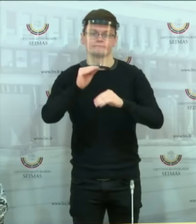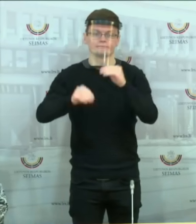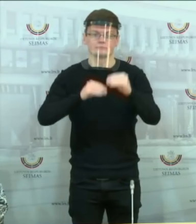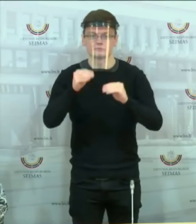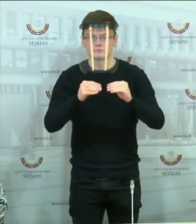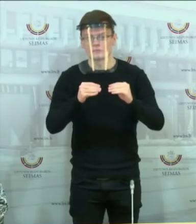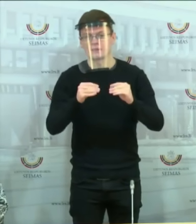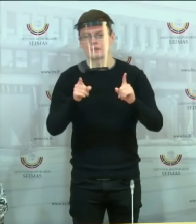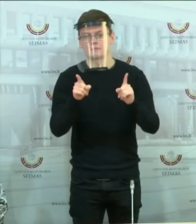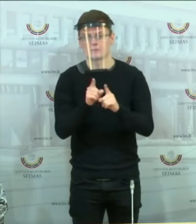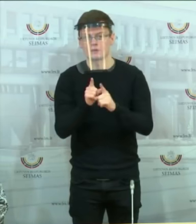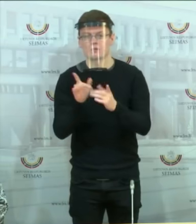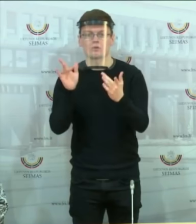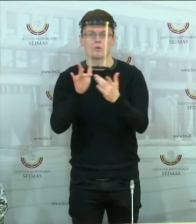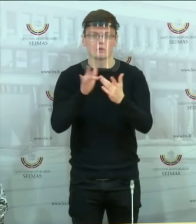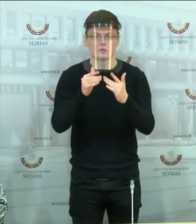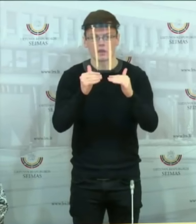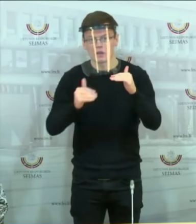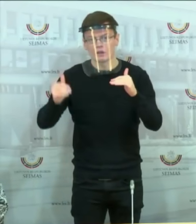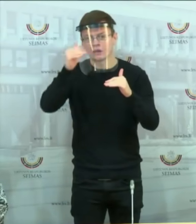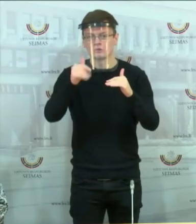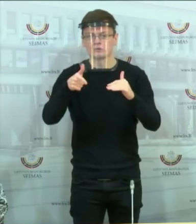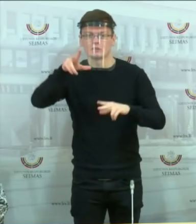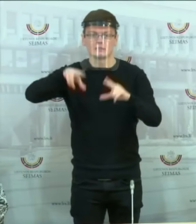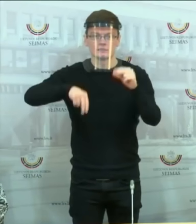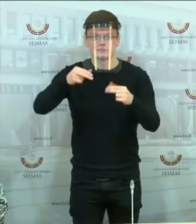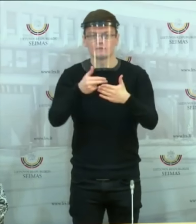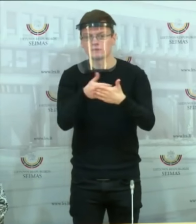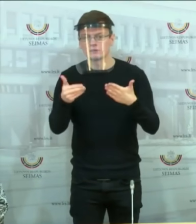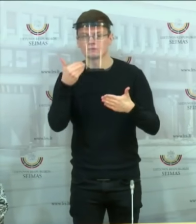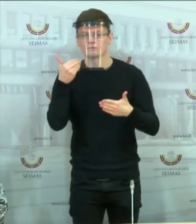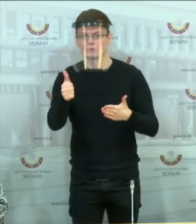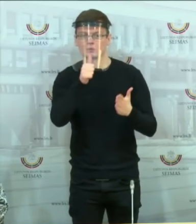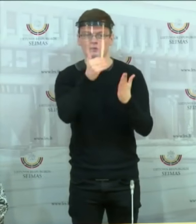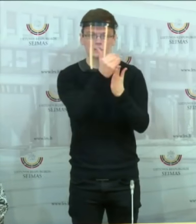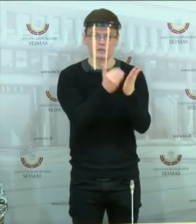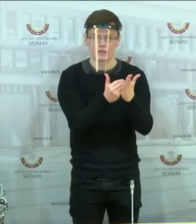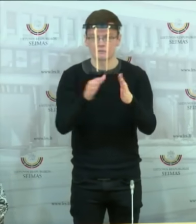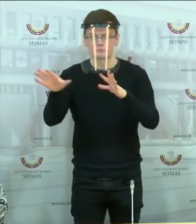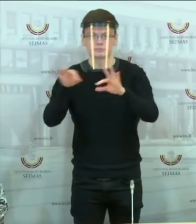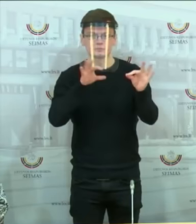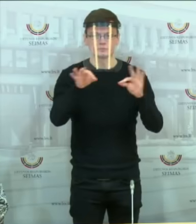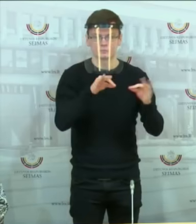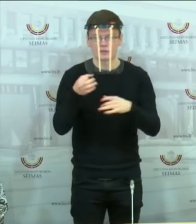tikras aukšto kontakto ir aukštos rizikos įmonės, kurias tam tikrų grafikų imsim tiesiog iš regionų ir tirsim.